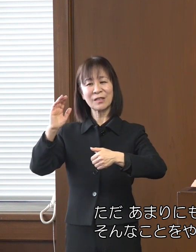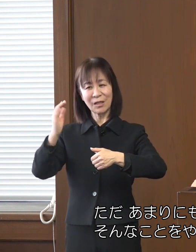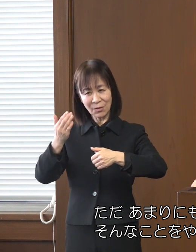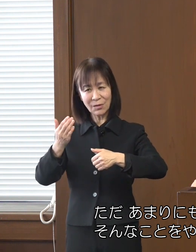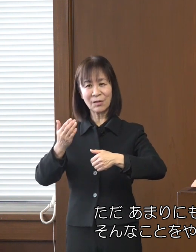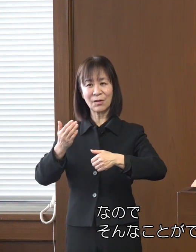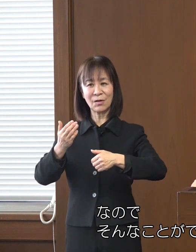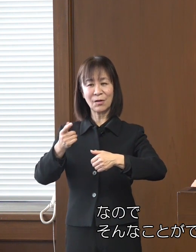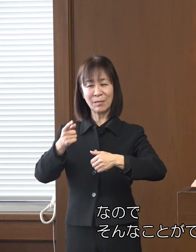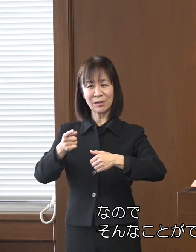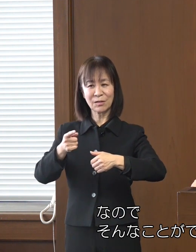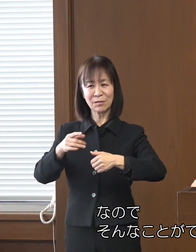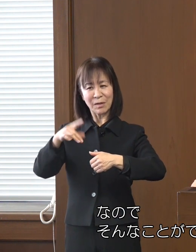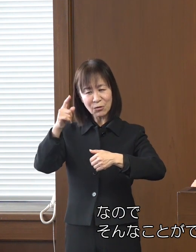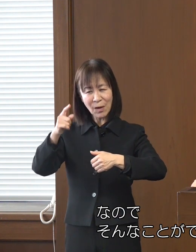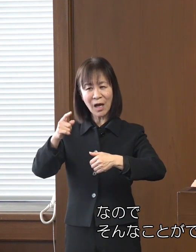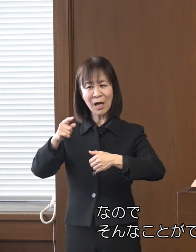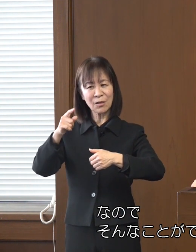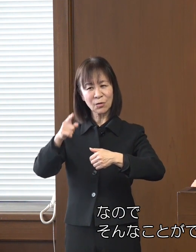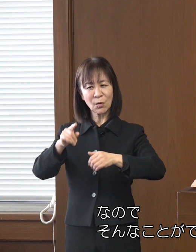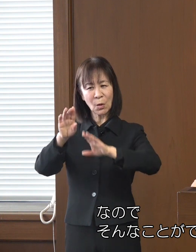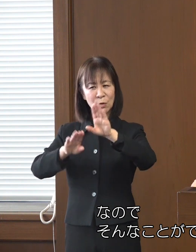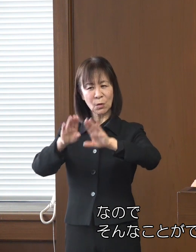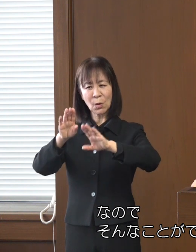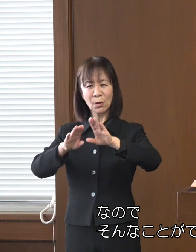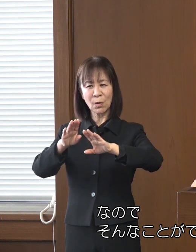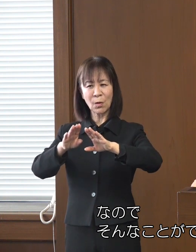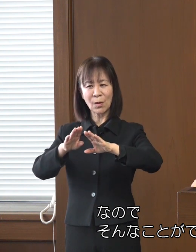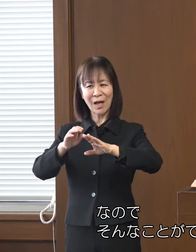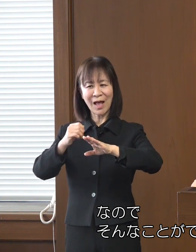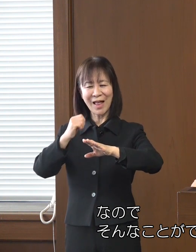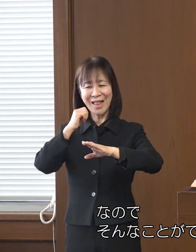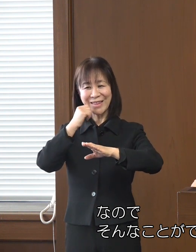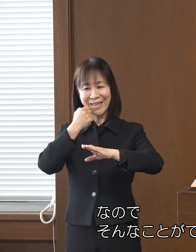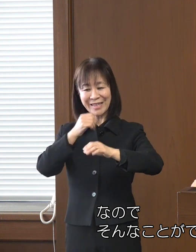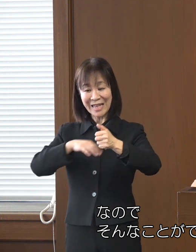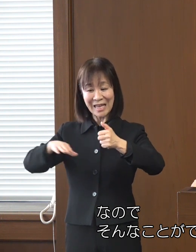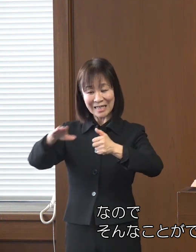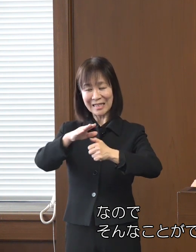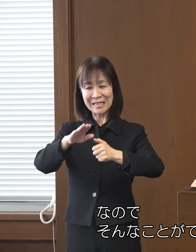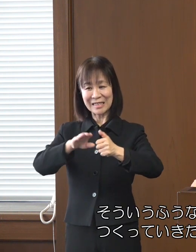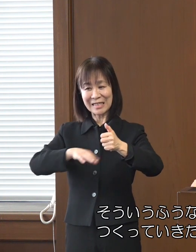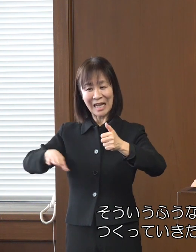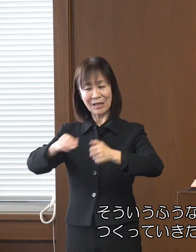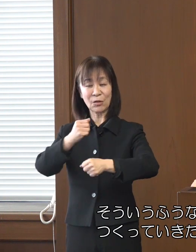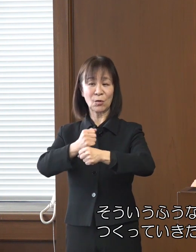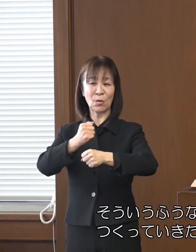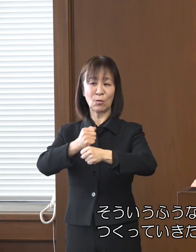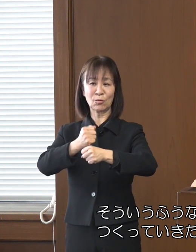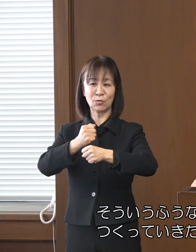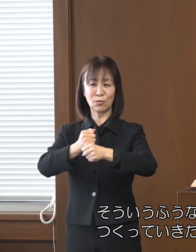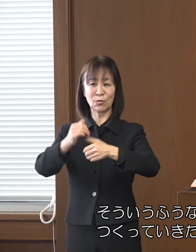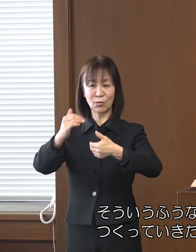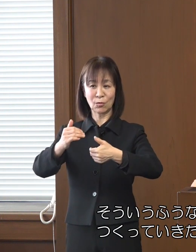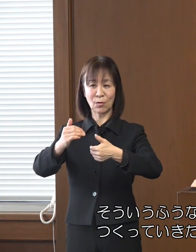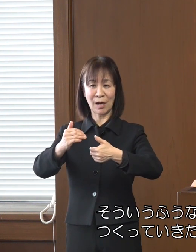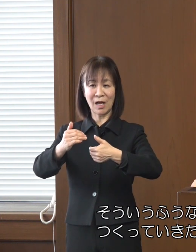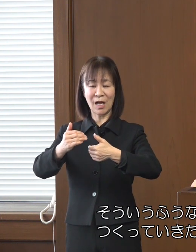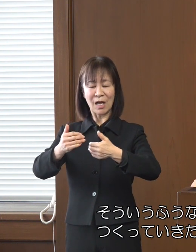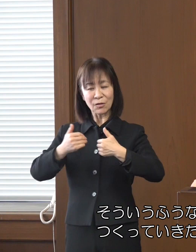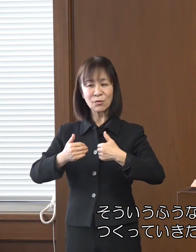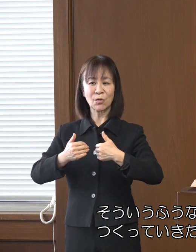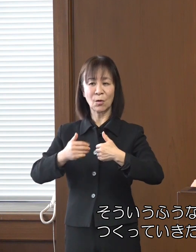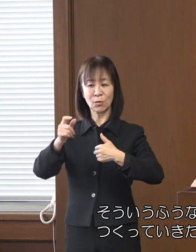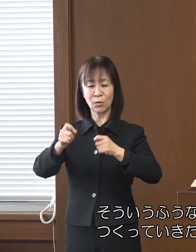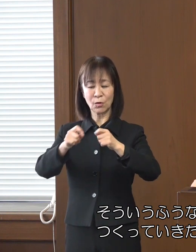関して。なのでそんなことができないようなもう感動を一気に作って、そういうふうなことが起